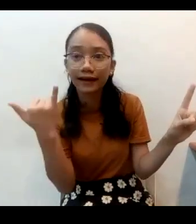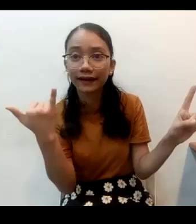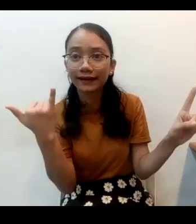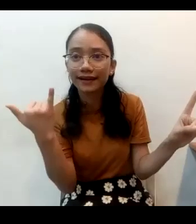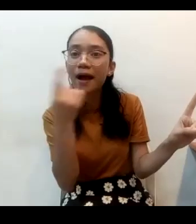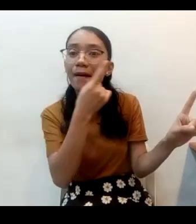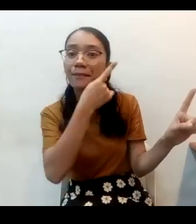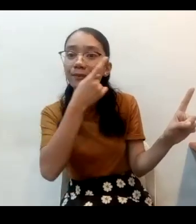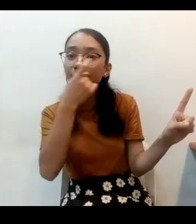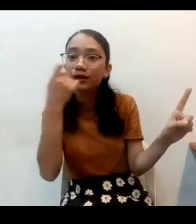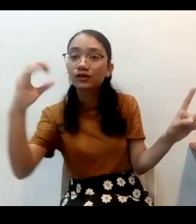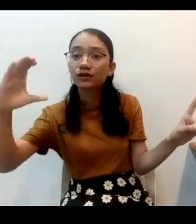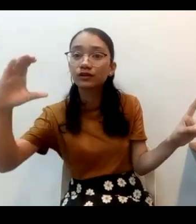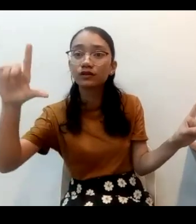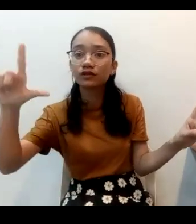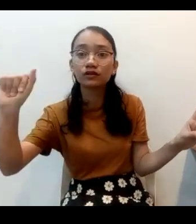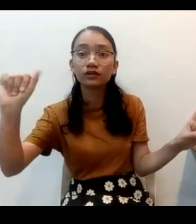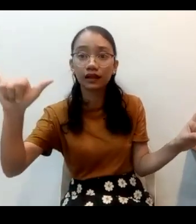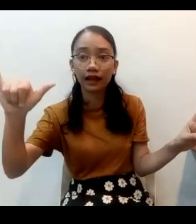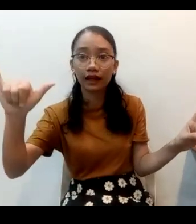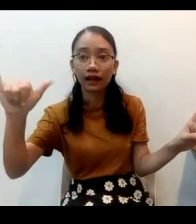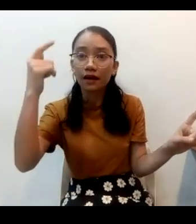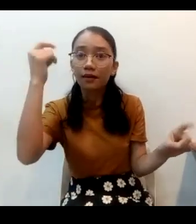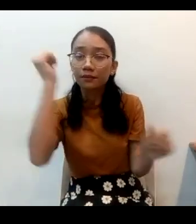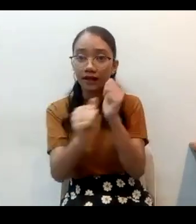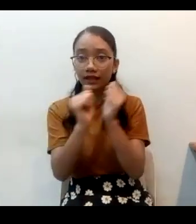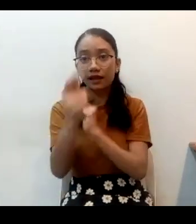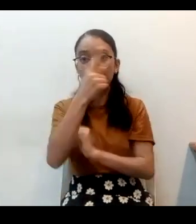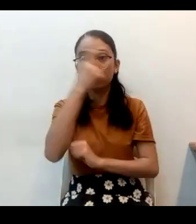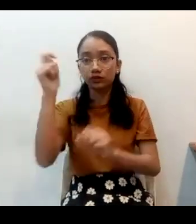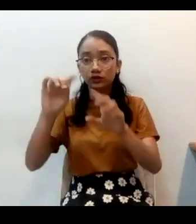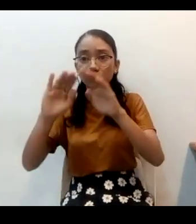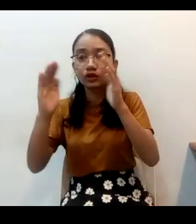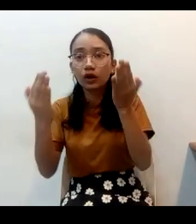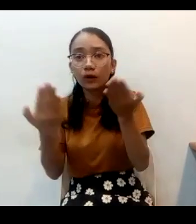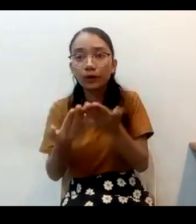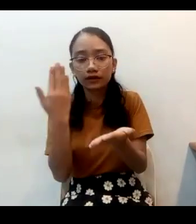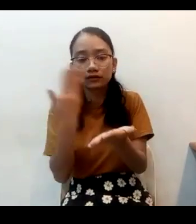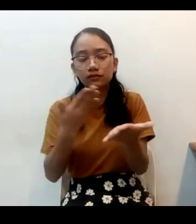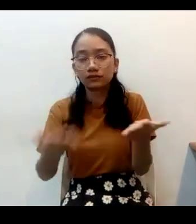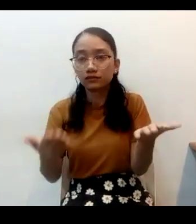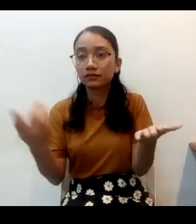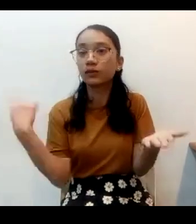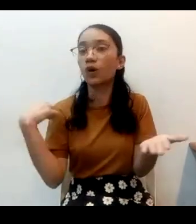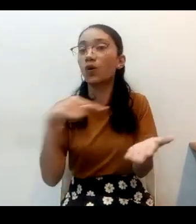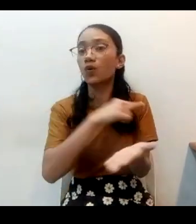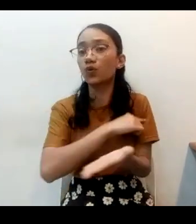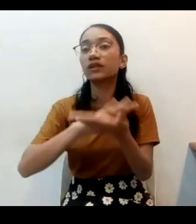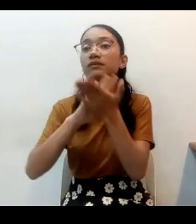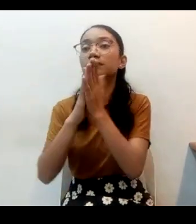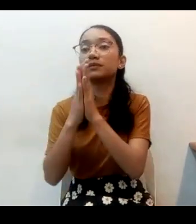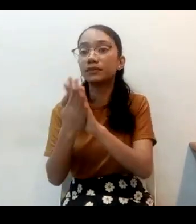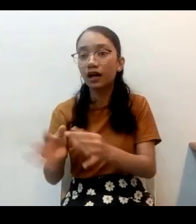because of the clay, because of the worldly things, we become the spiritual blind. Pinapakita ko ito na dahil sa putik, dahil